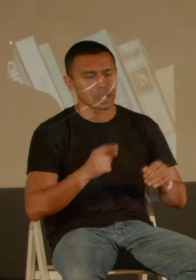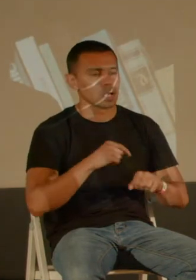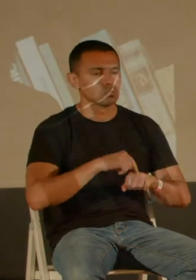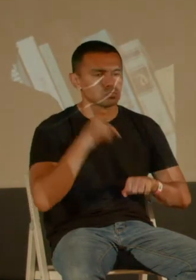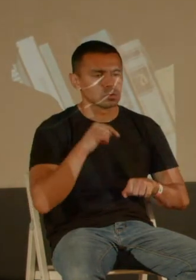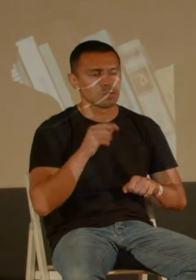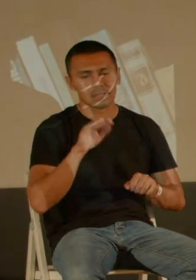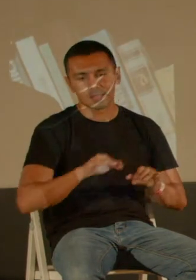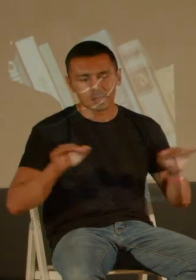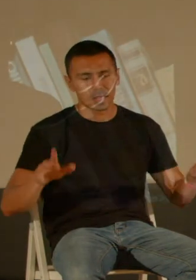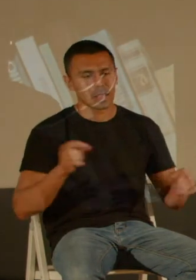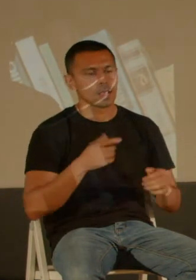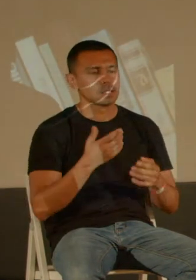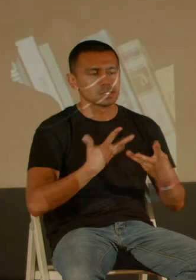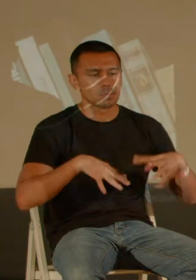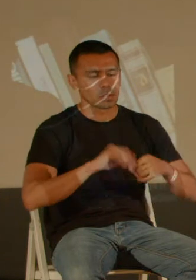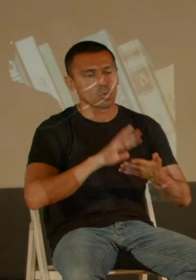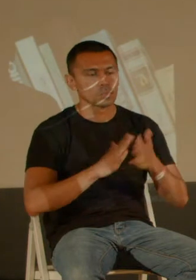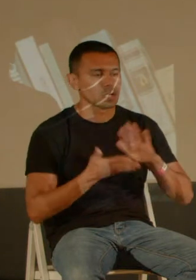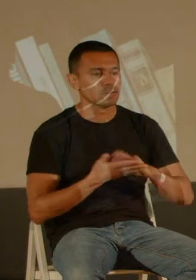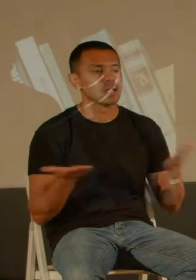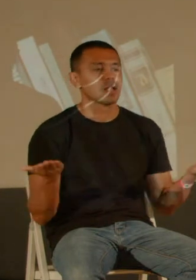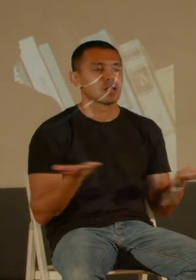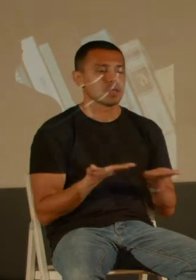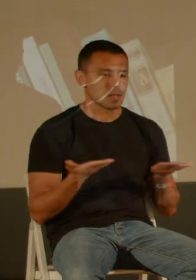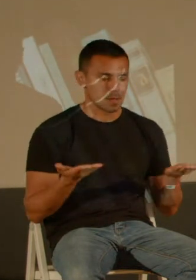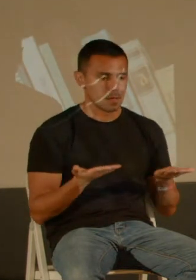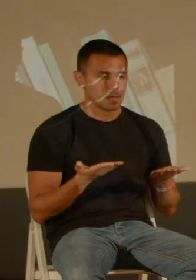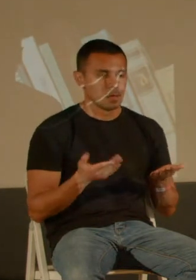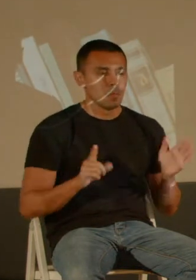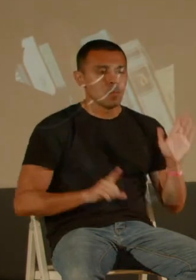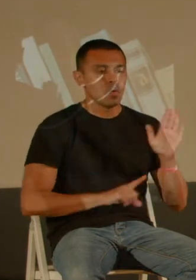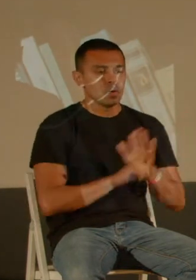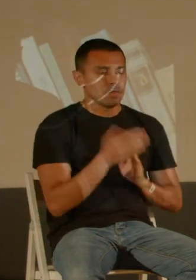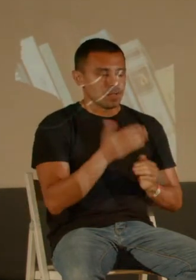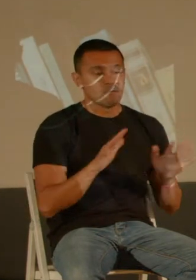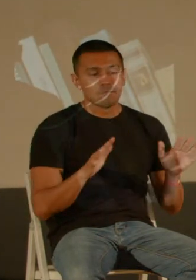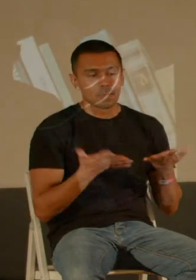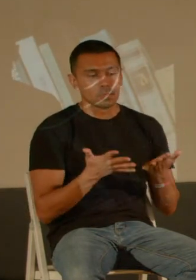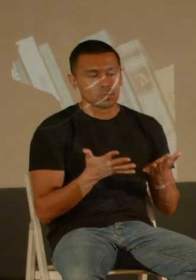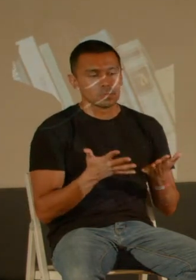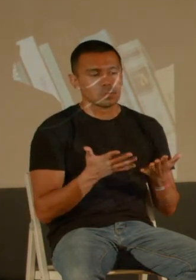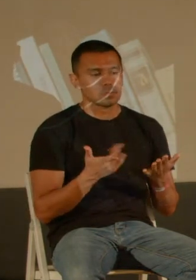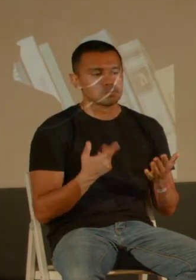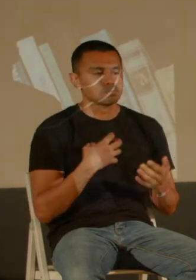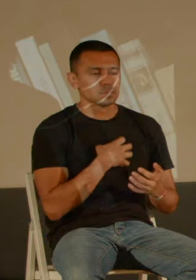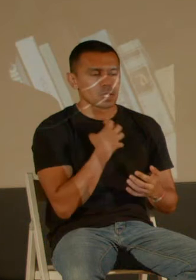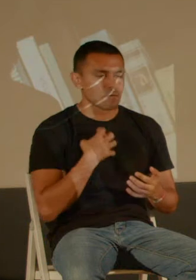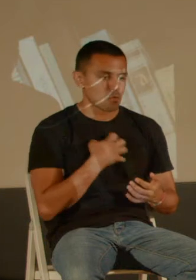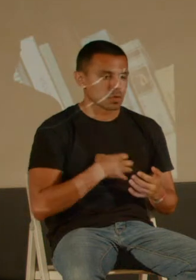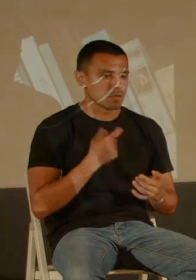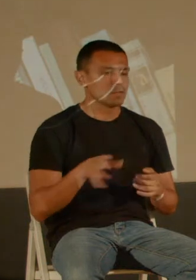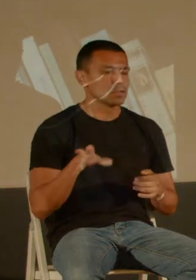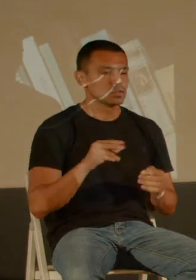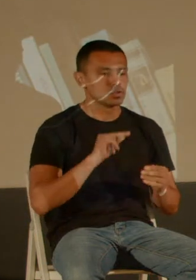гіперчутлива дитина, потім є певні сімейні обставини, які породжують в її випадку базову якусь тривожність, яка йде через